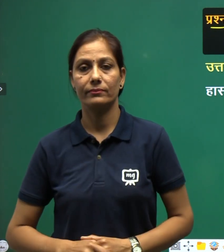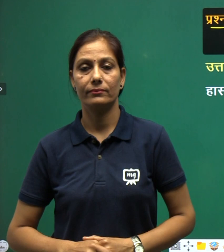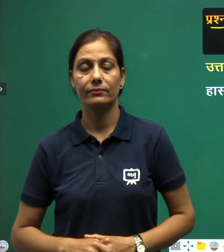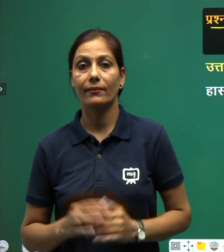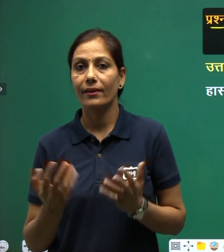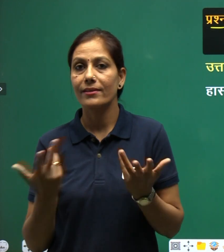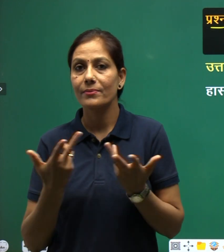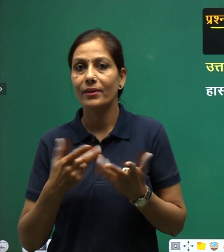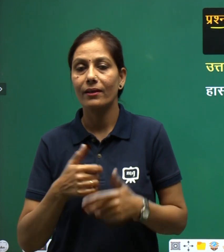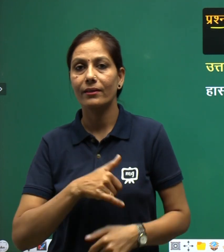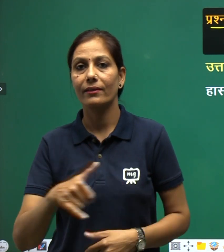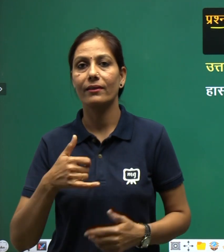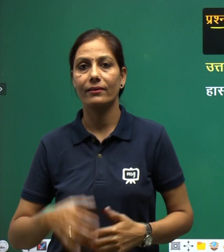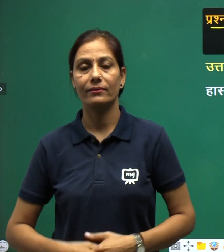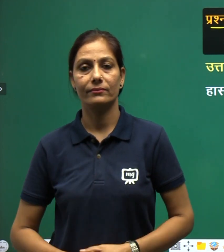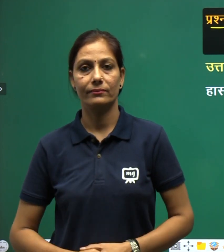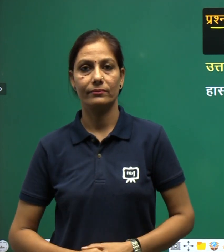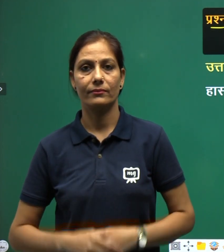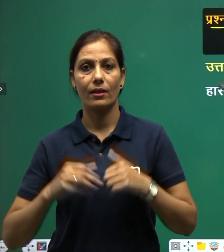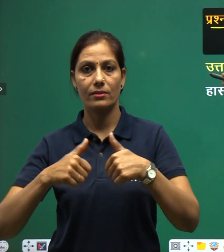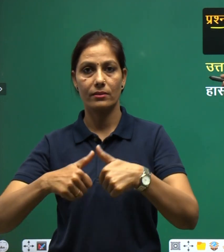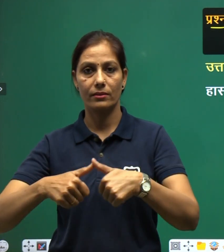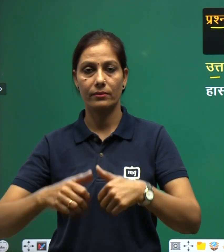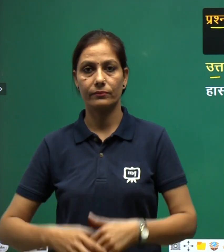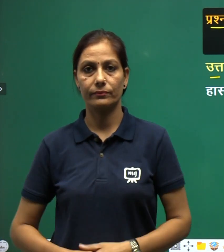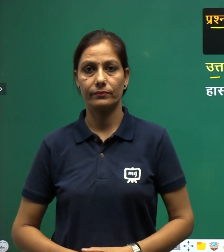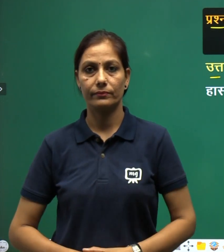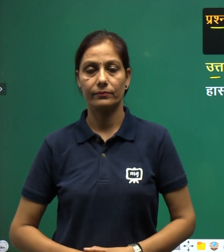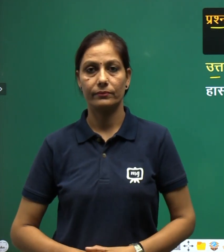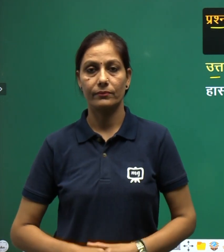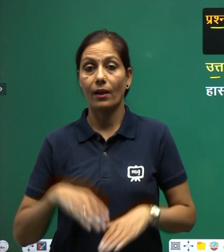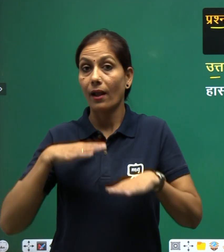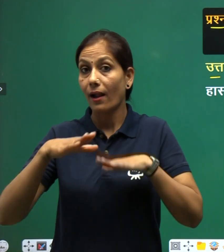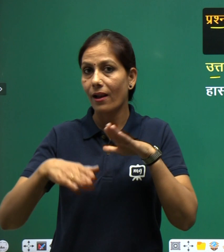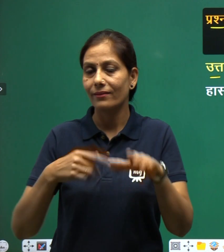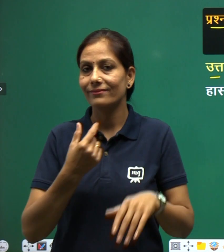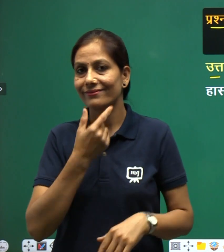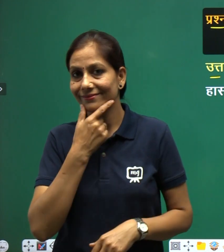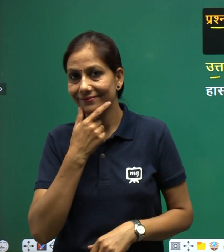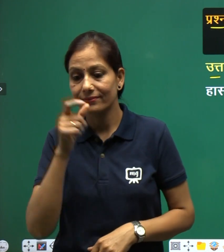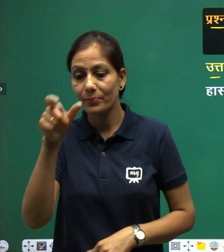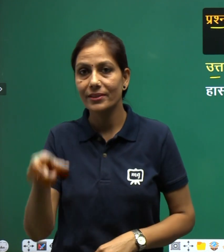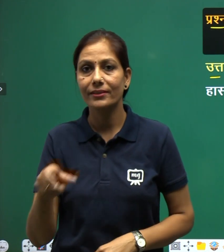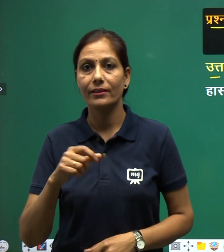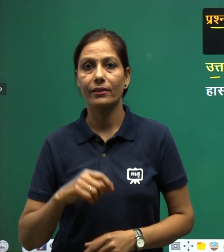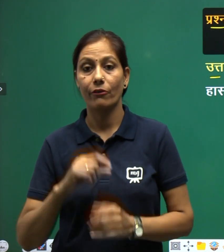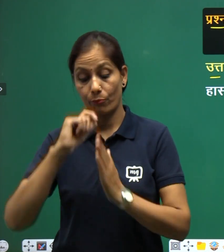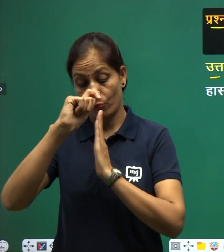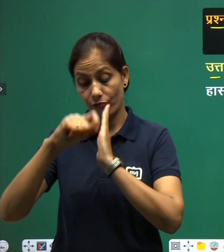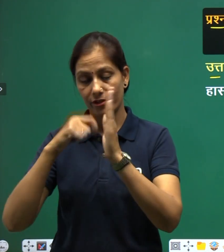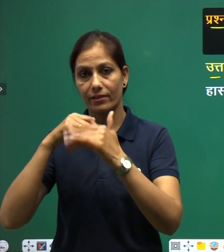किस प्रकार की है? उत्तर है चार्ली चैपलिन की फिल्में